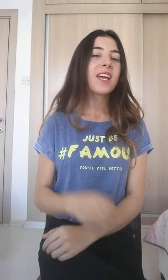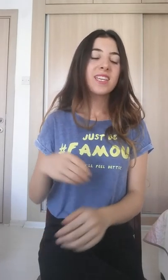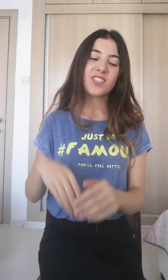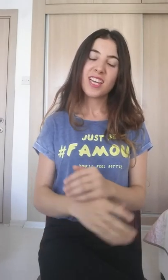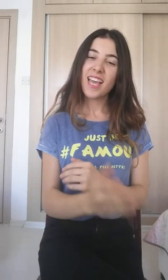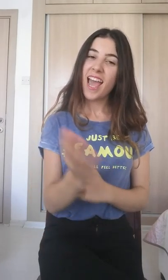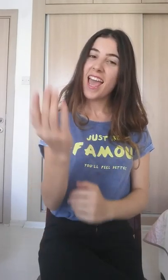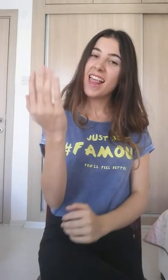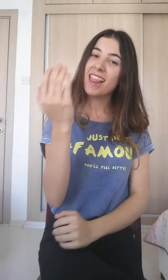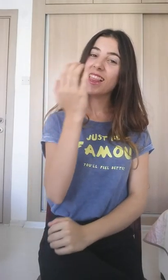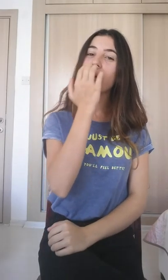Çık gel